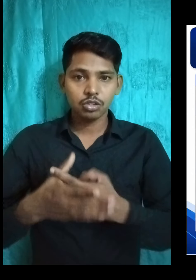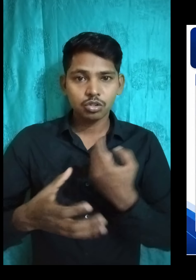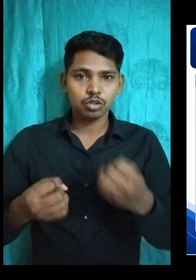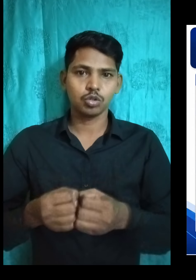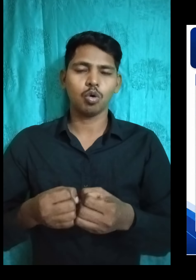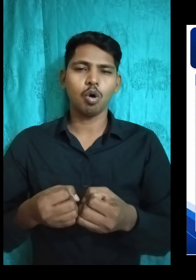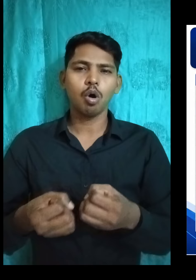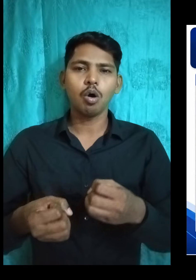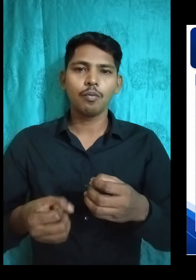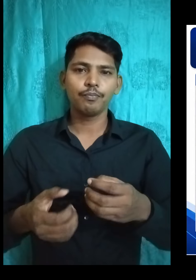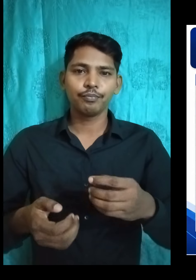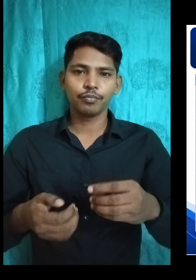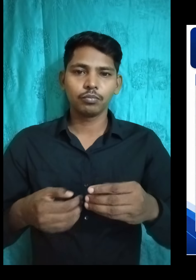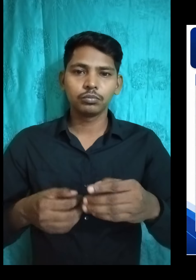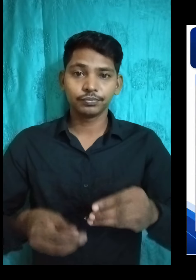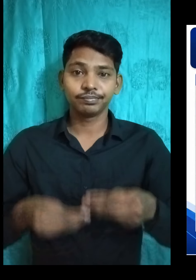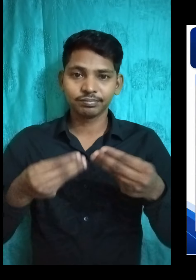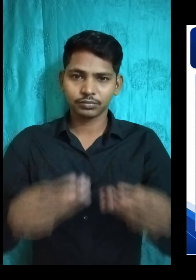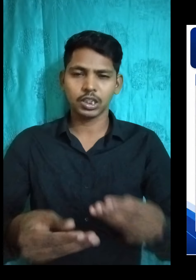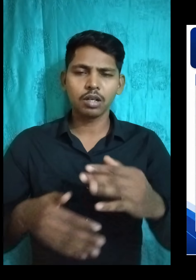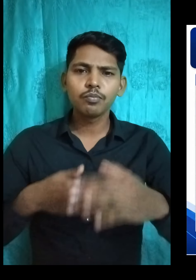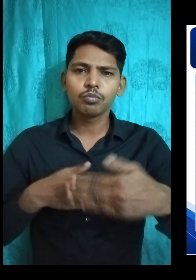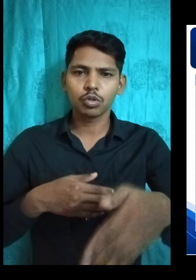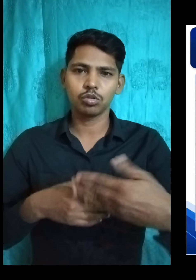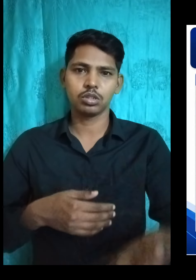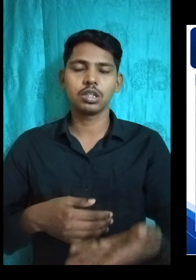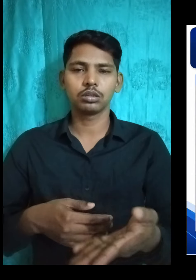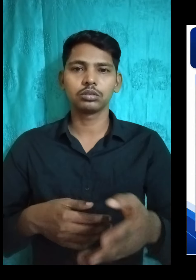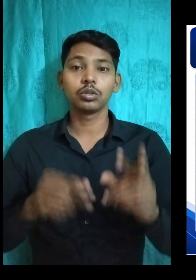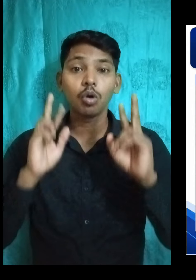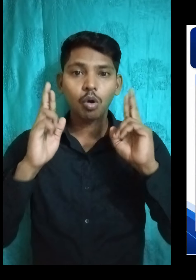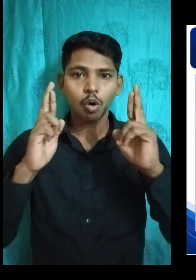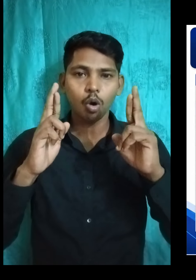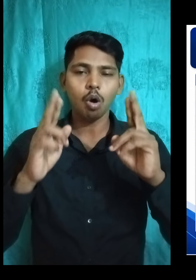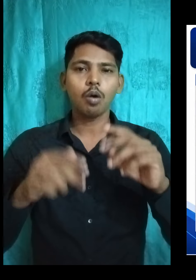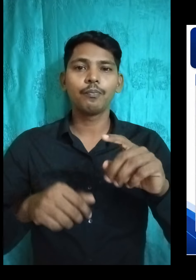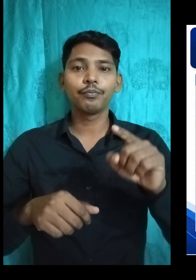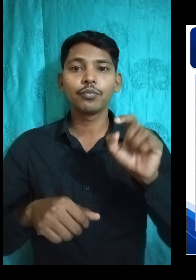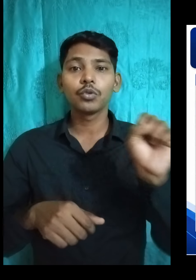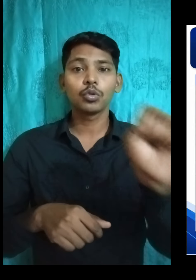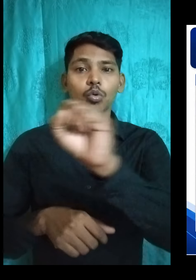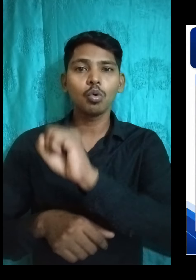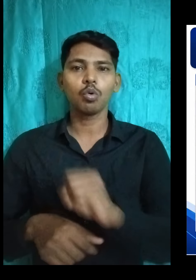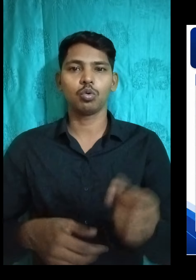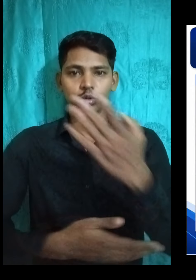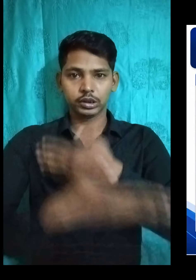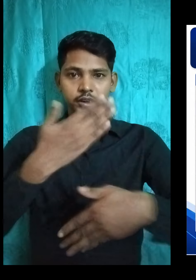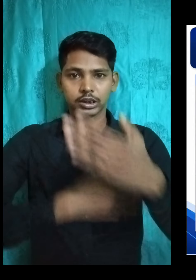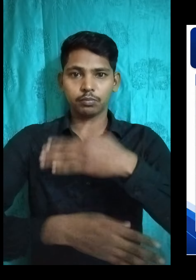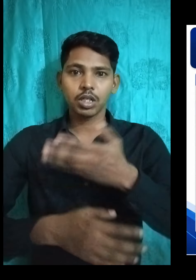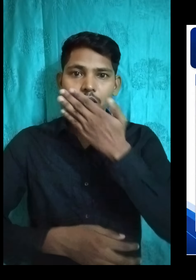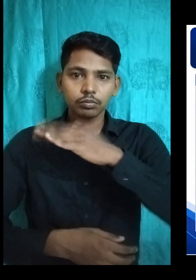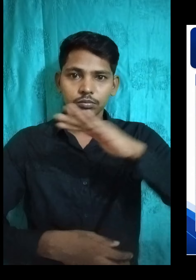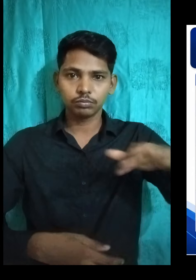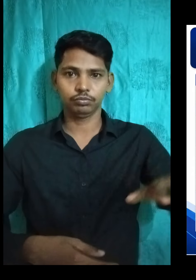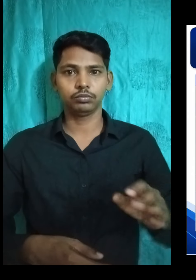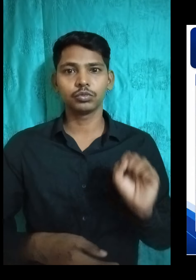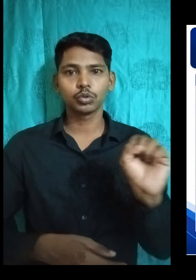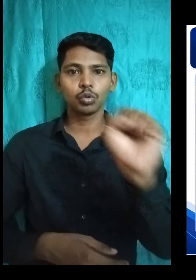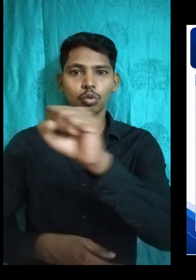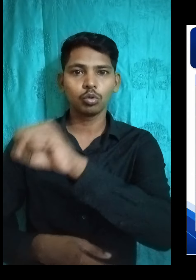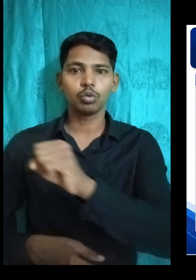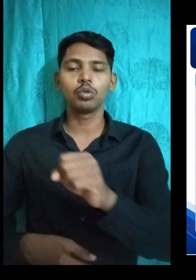प्रक्रिया चल रही है और संभावित है कि आपके बच्चे जब नामांकन लेकर विद्यालयों में पहुंचेंगे तब